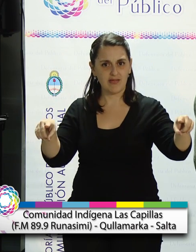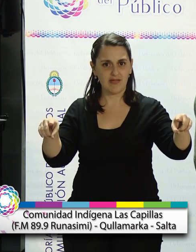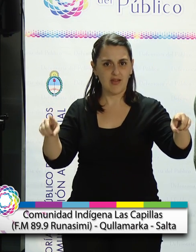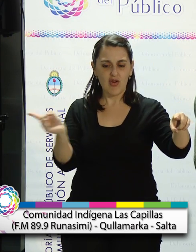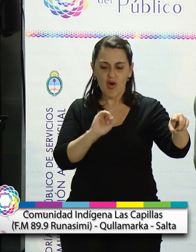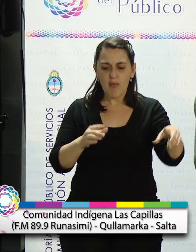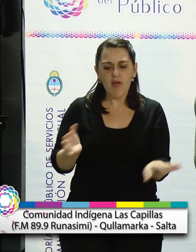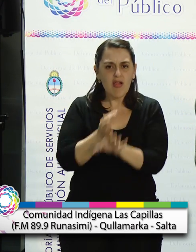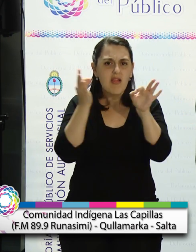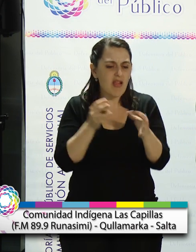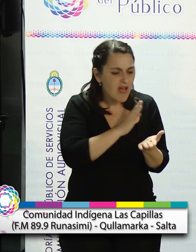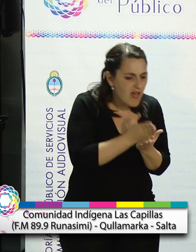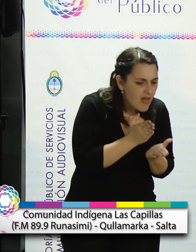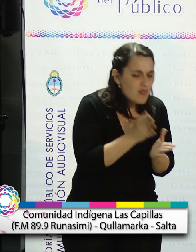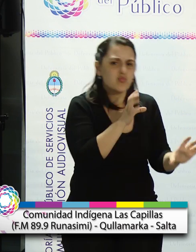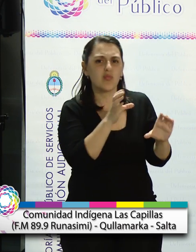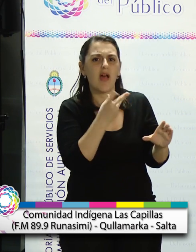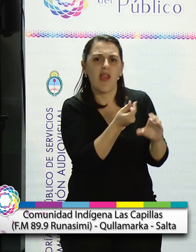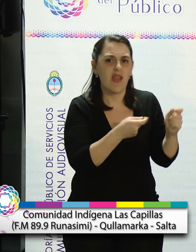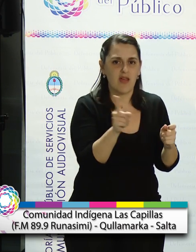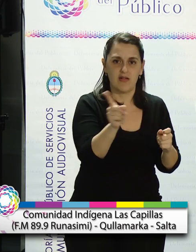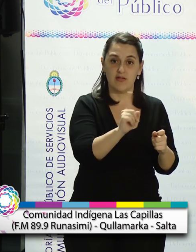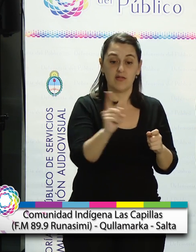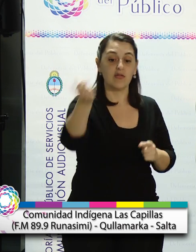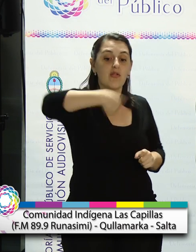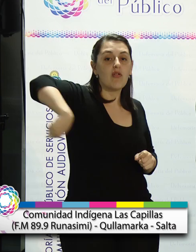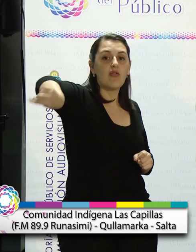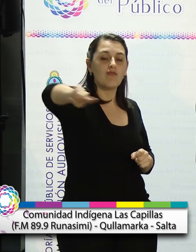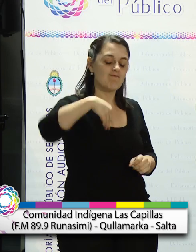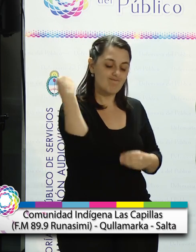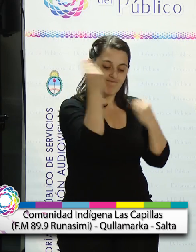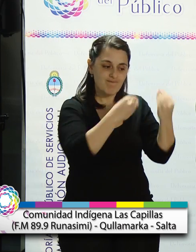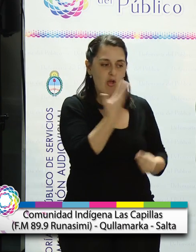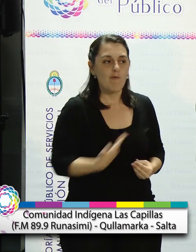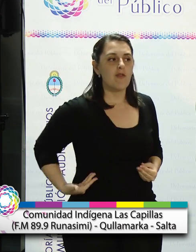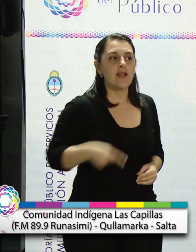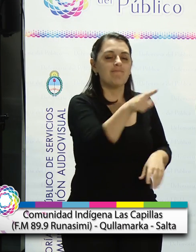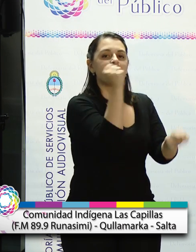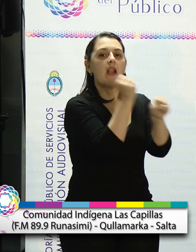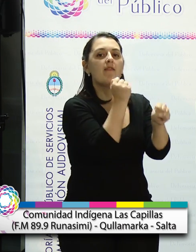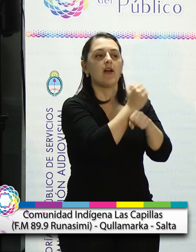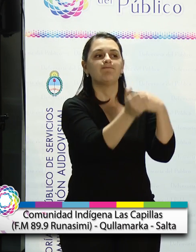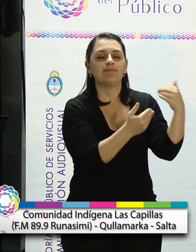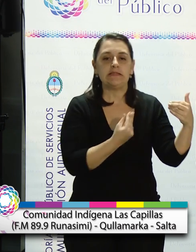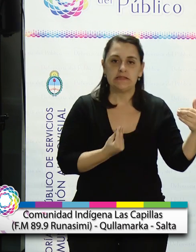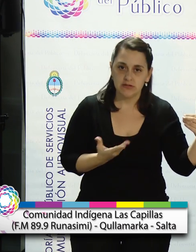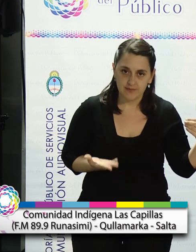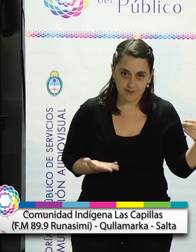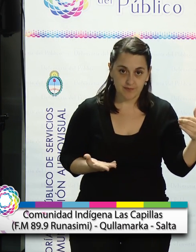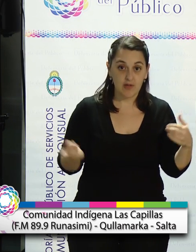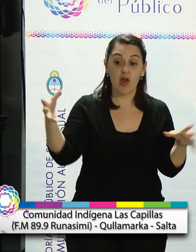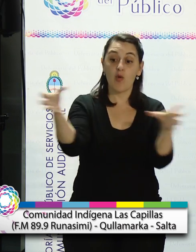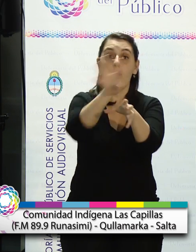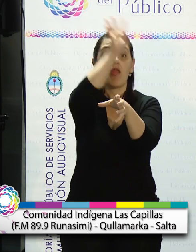lucrativo. Es por eso que estamos preocupados por el accionar de este gobierno. Como pueblos